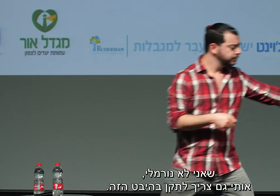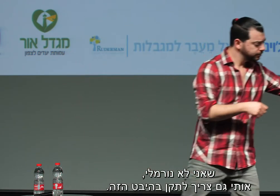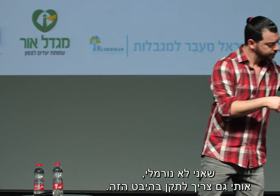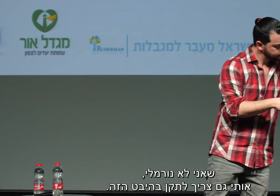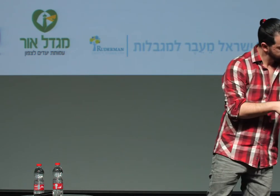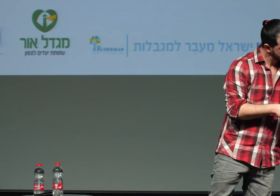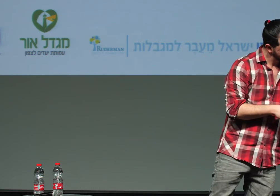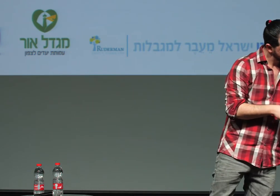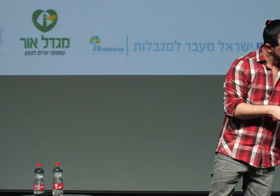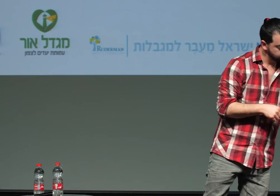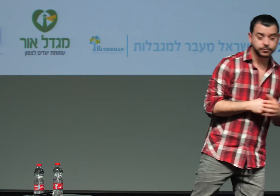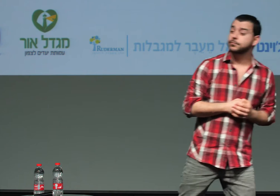הזה.